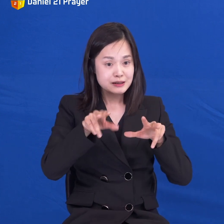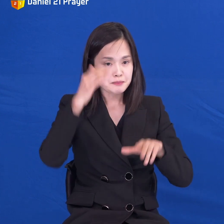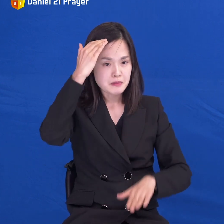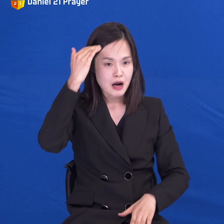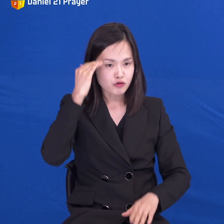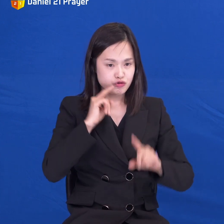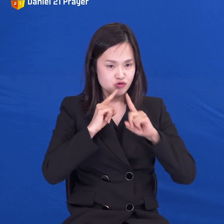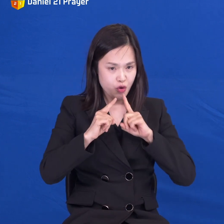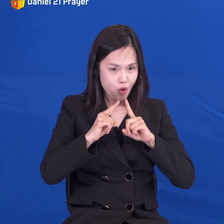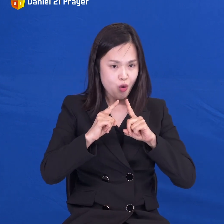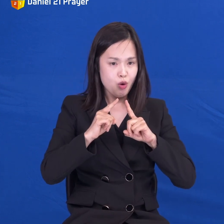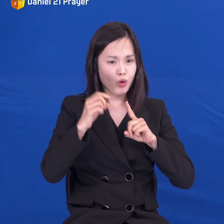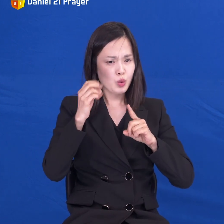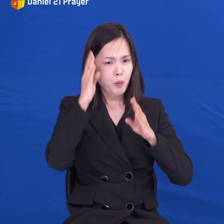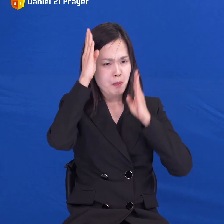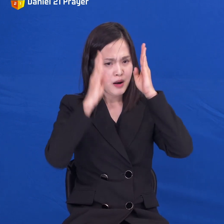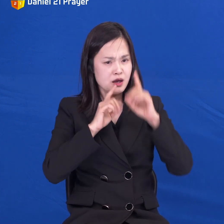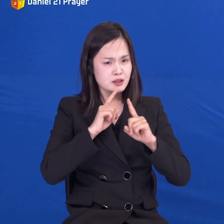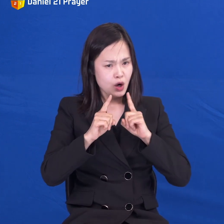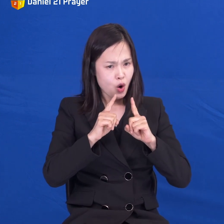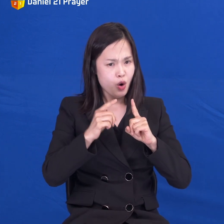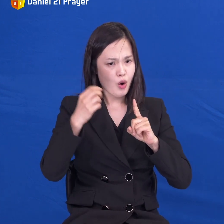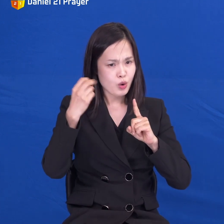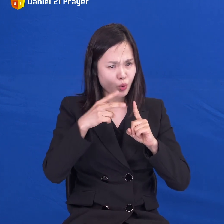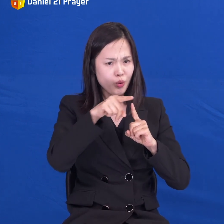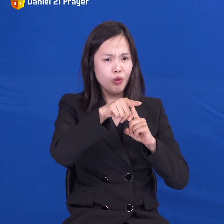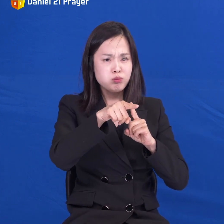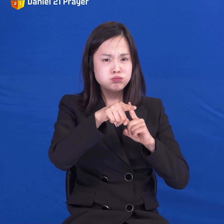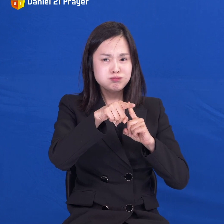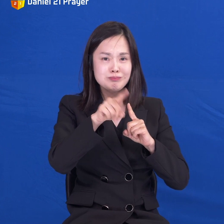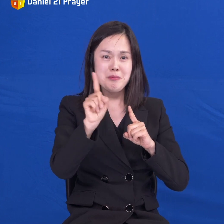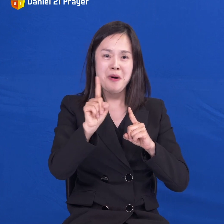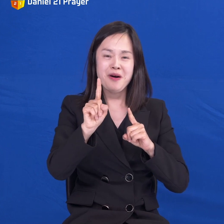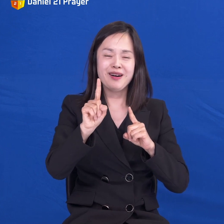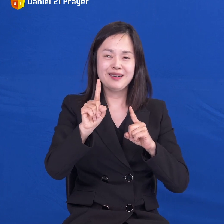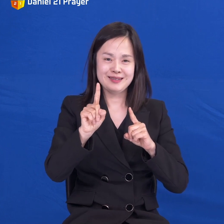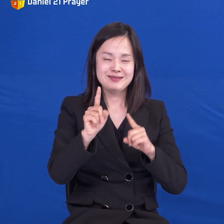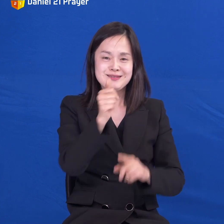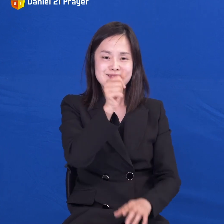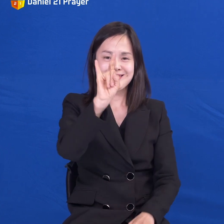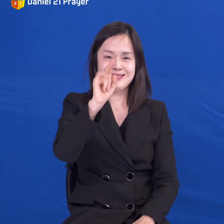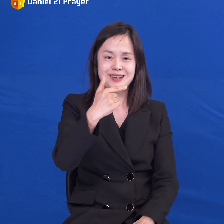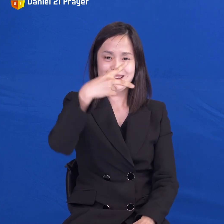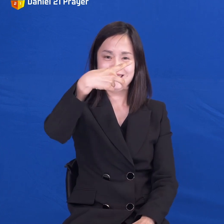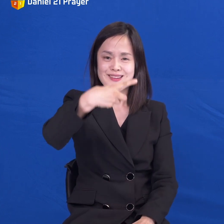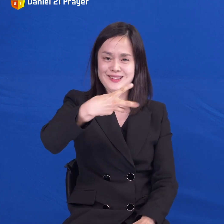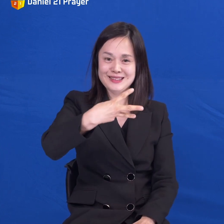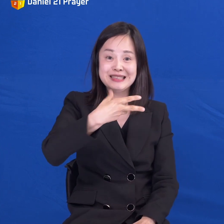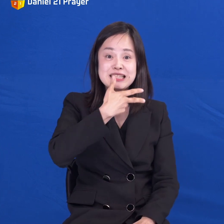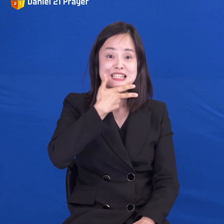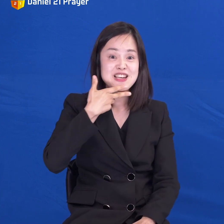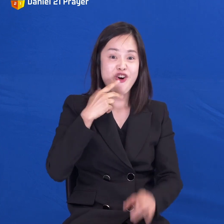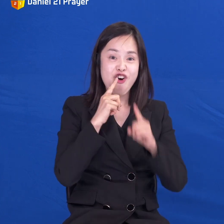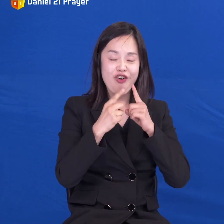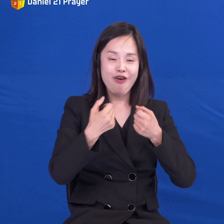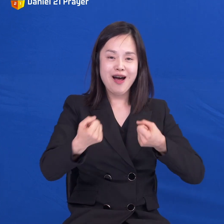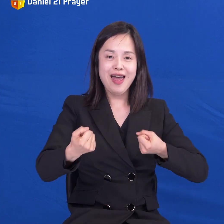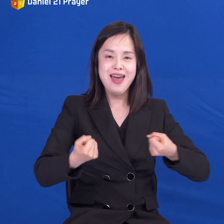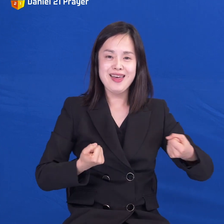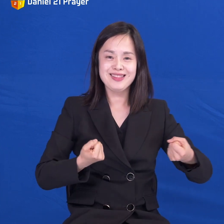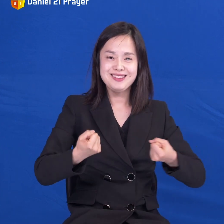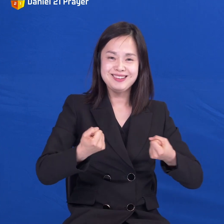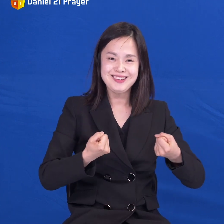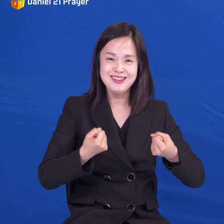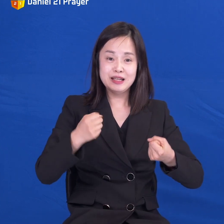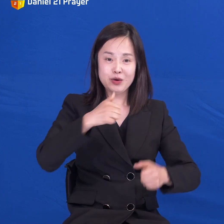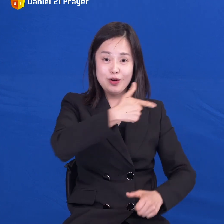제가 무슨 3개 국어를 합니까? 했더니 너 지금 하고 있잖아. 핸들 이빠이 꺾어. 이거 3개 국어야. 그런데